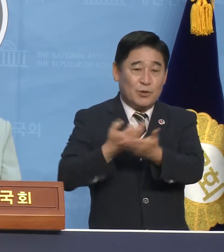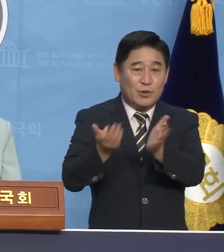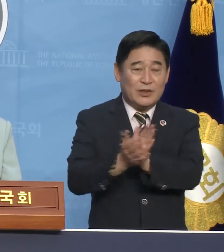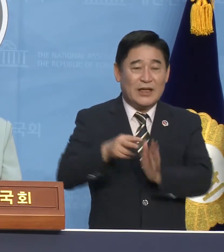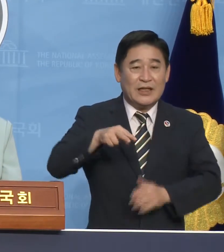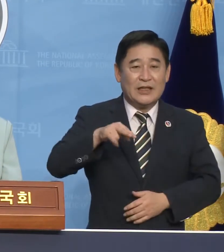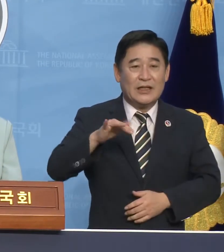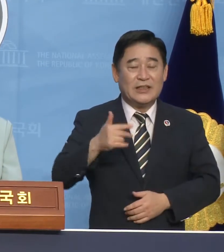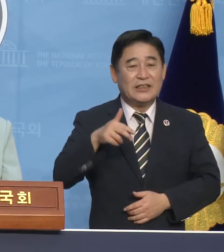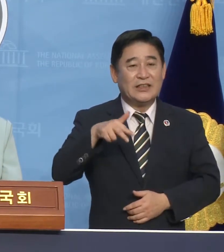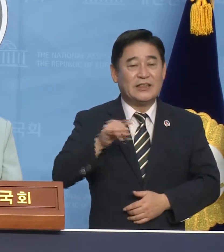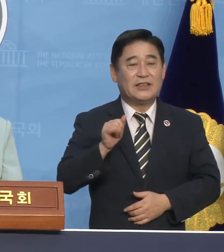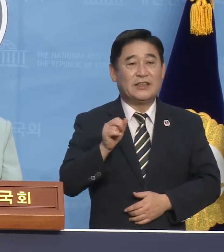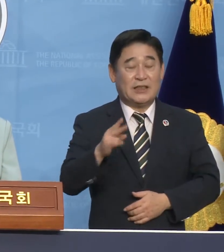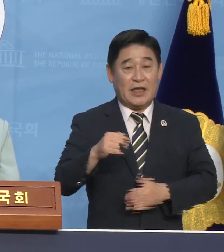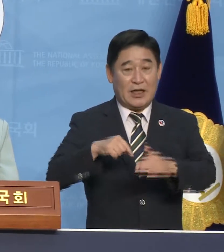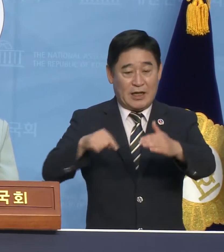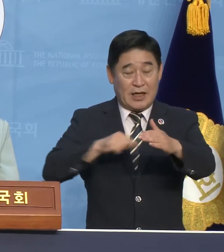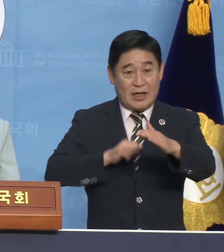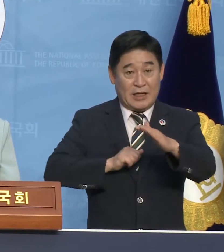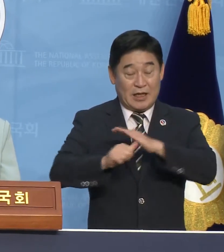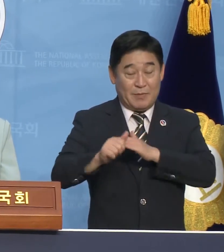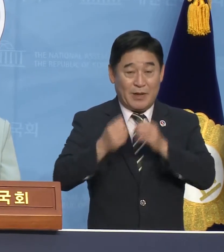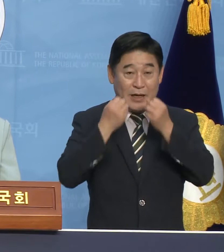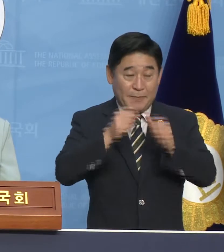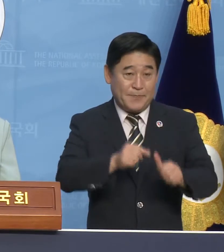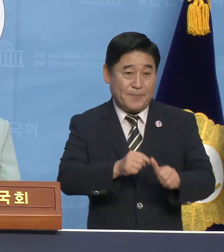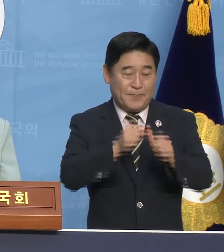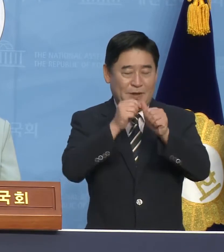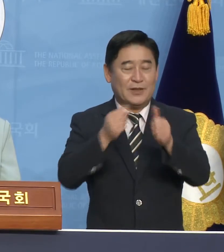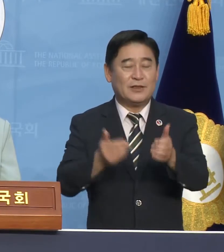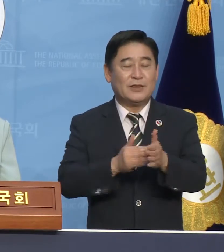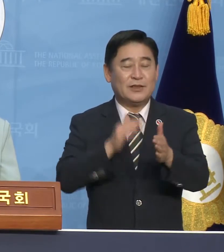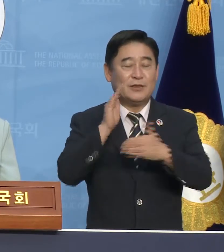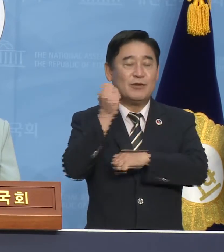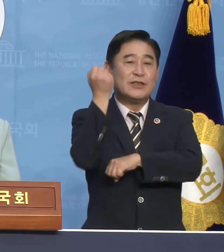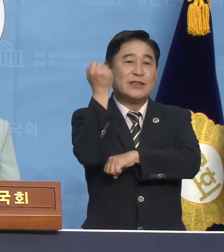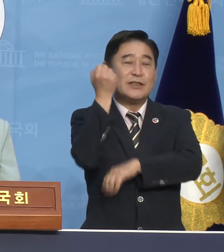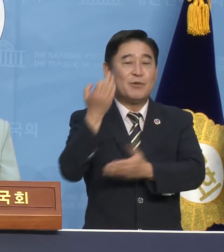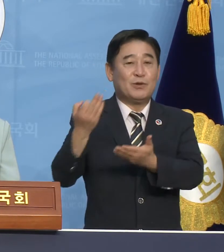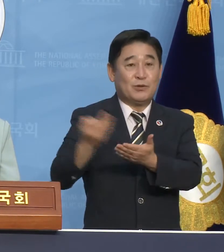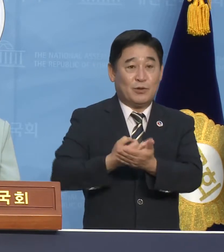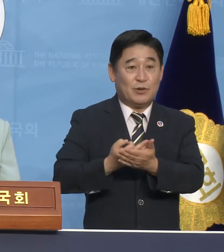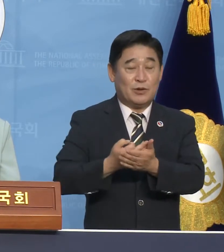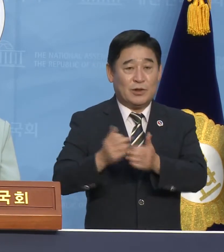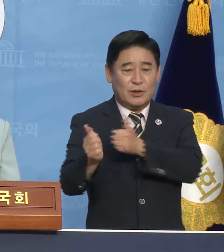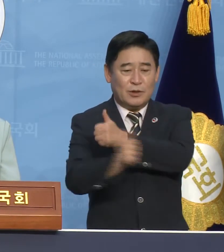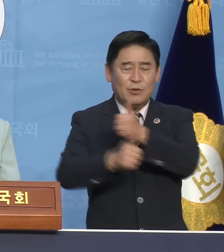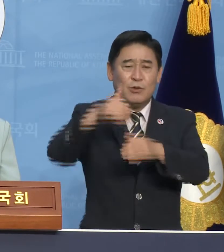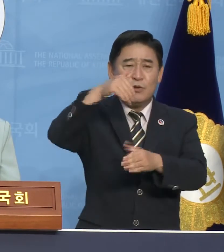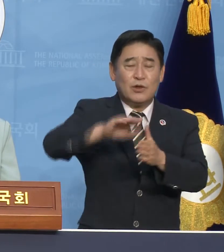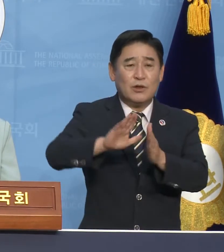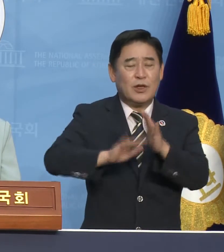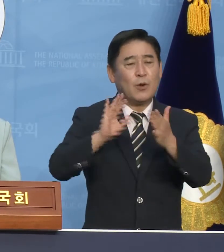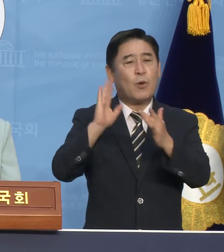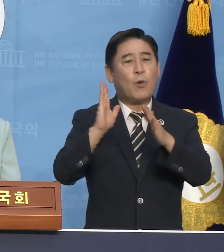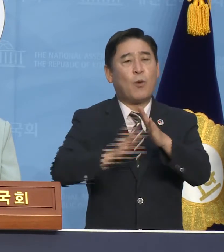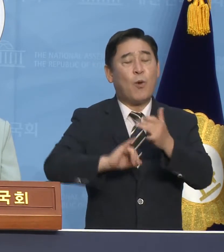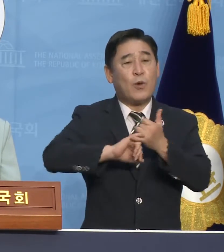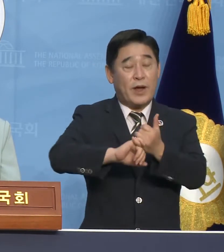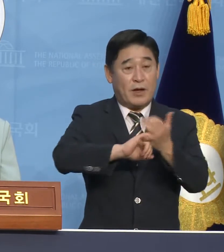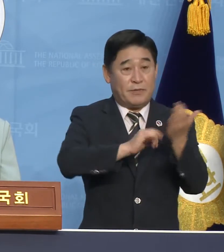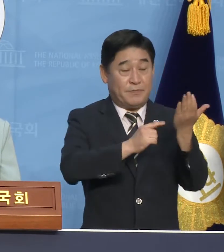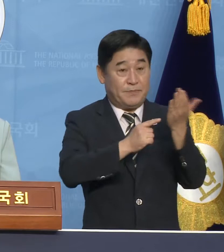신지혜 당대표가 새롭게 선출된 이후에 기본소득을 지난 총선 과정에서 공약으로